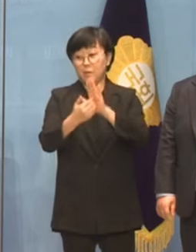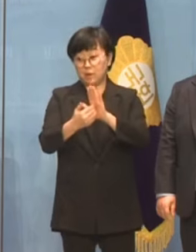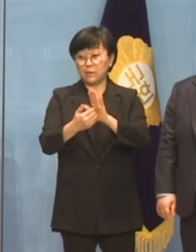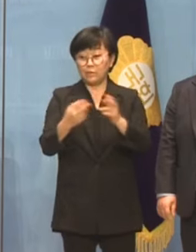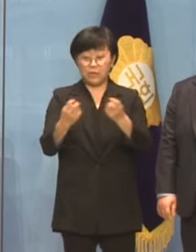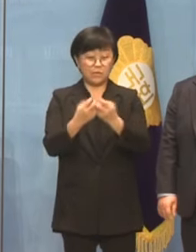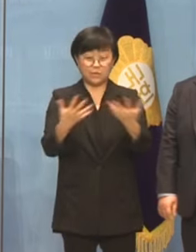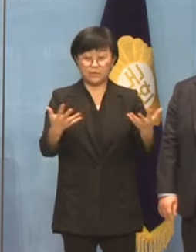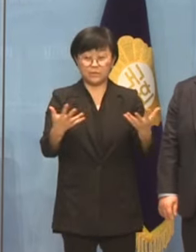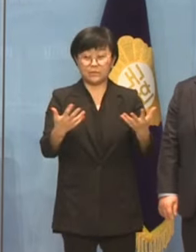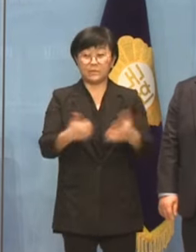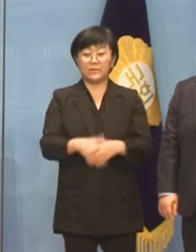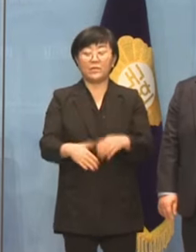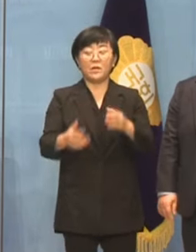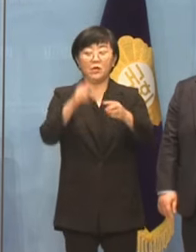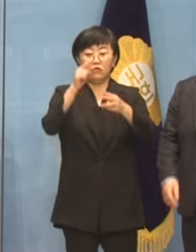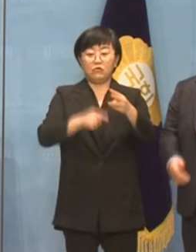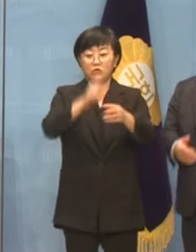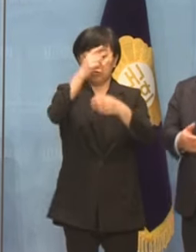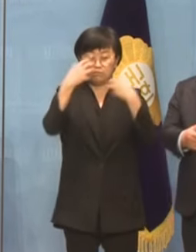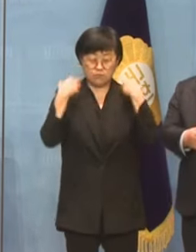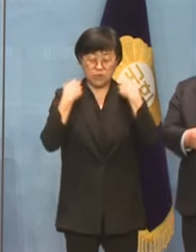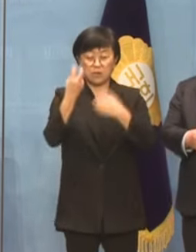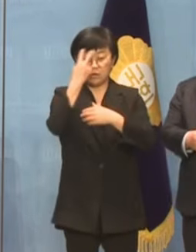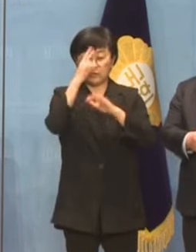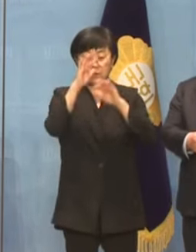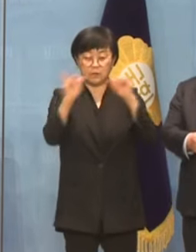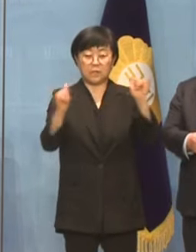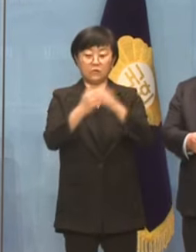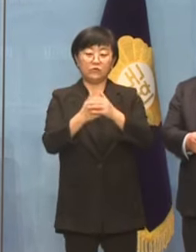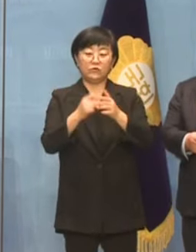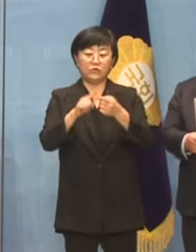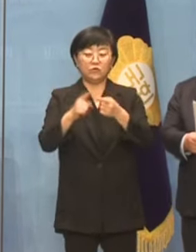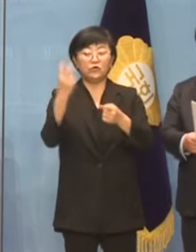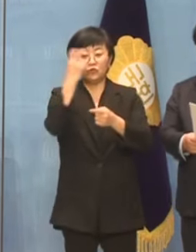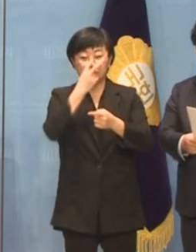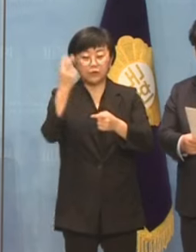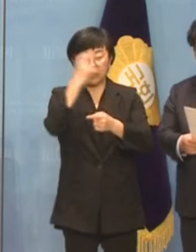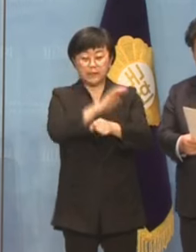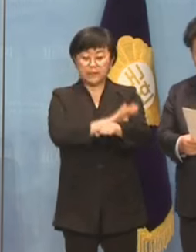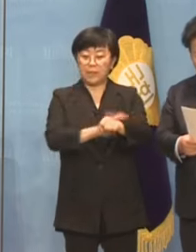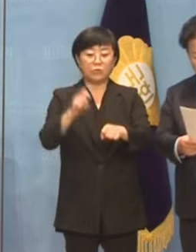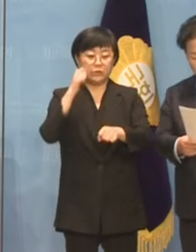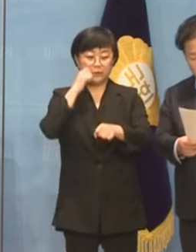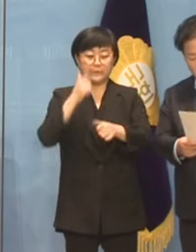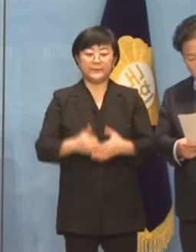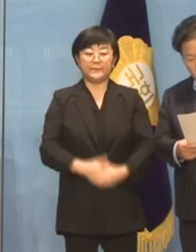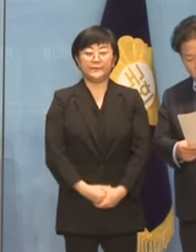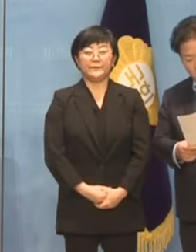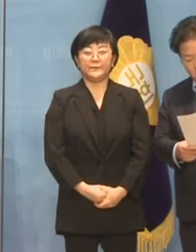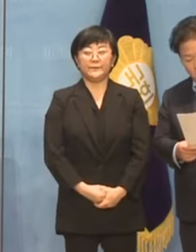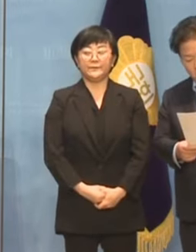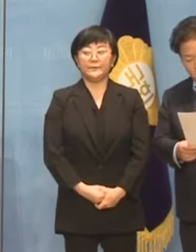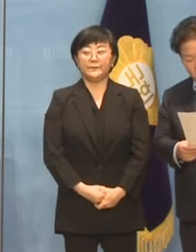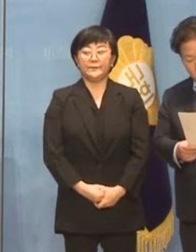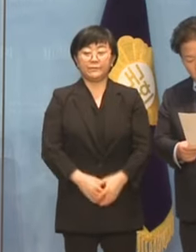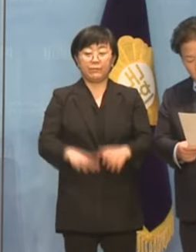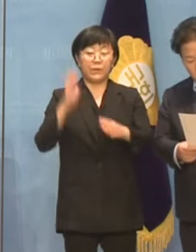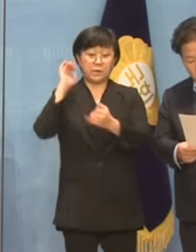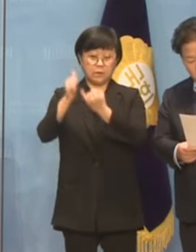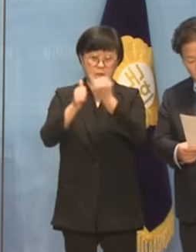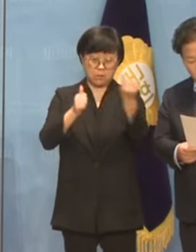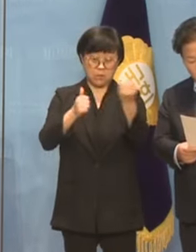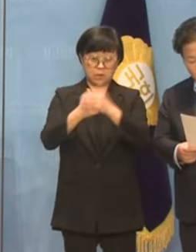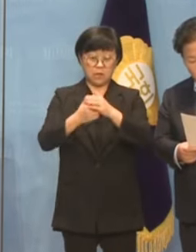길이 없기 때문에 윤석열 정부의 검찰은 수사를 제대로 할 수 없습니다. 김건희